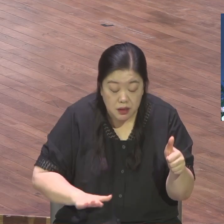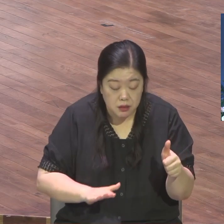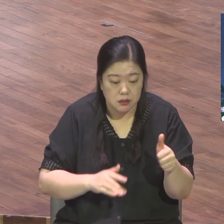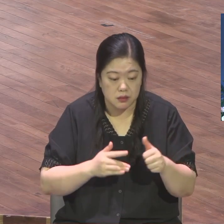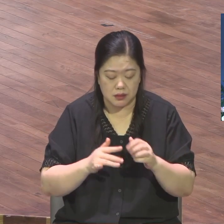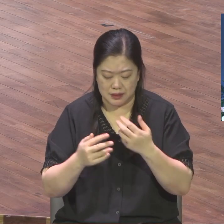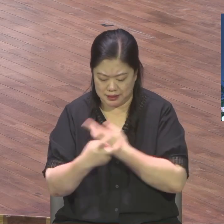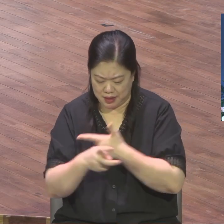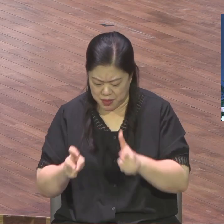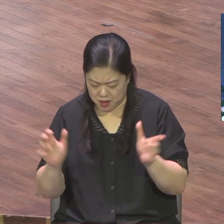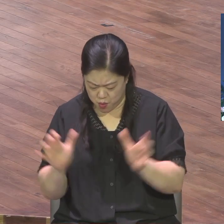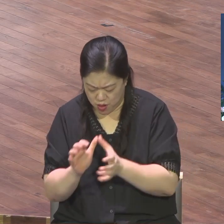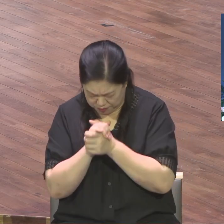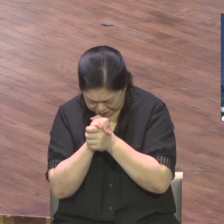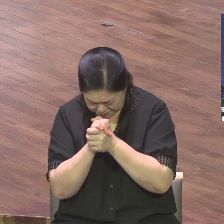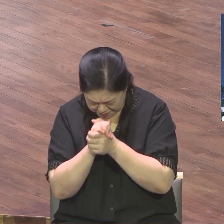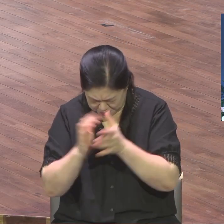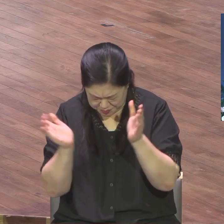듣도록.